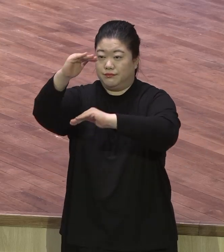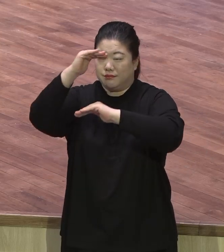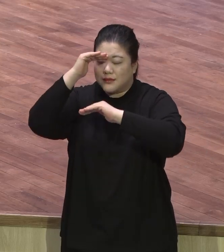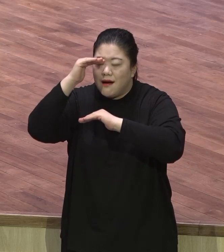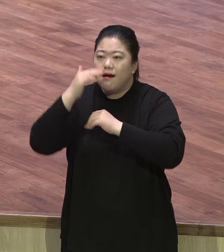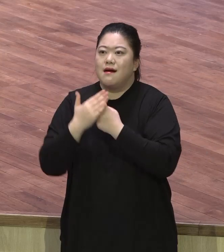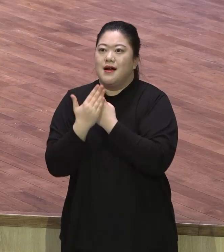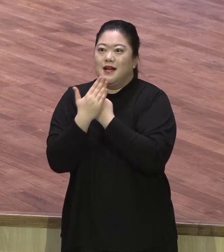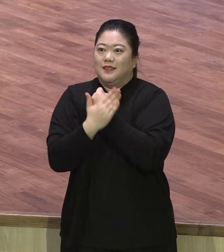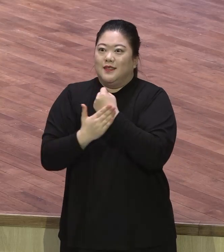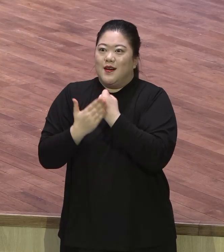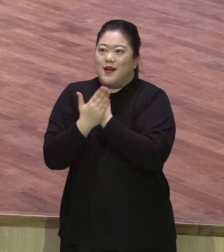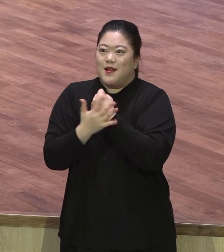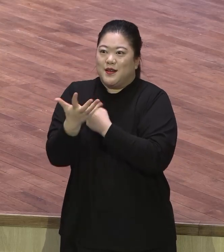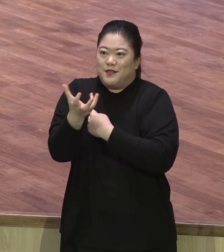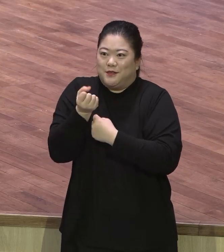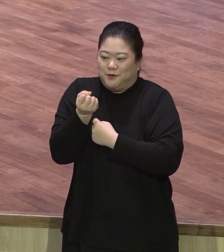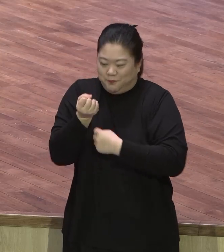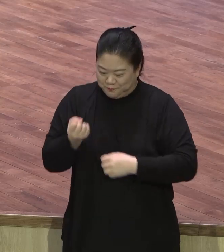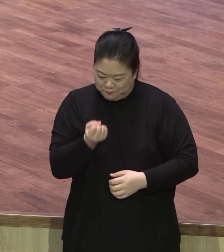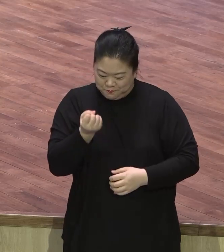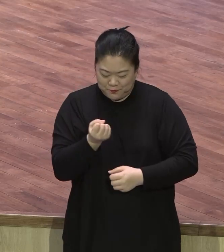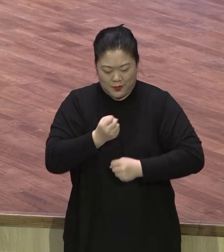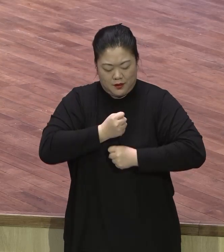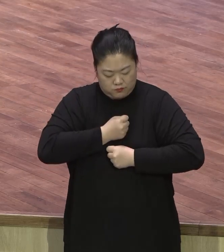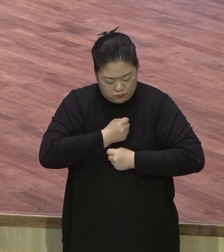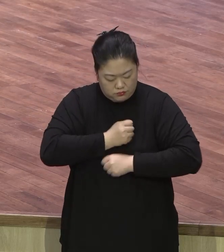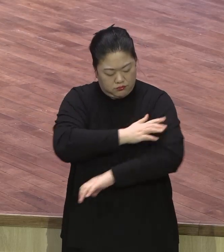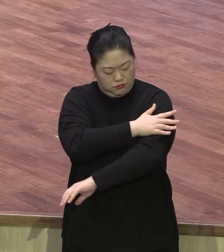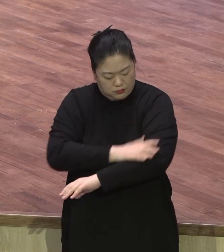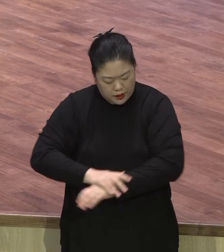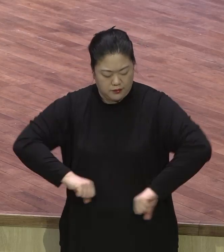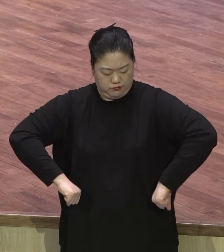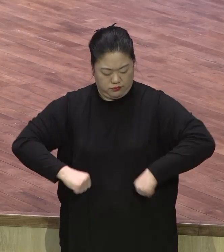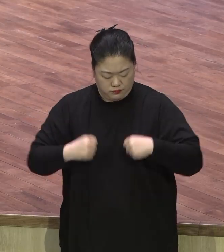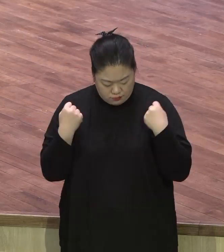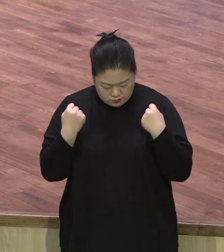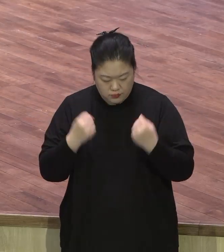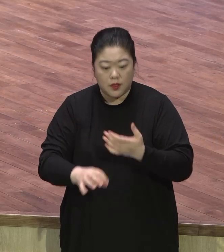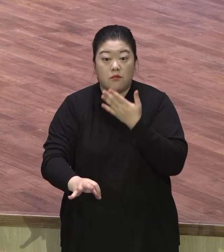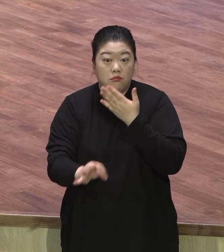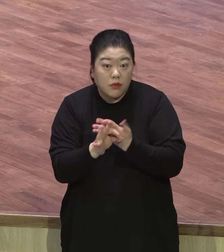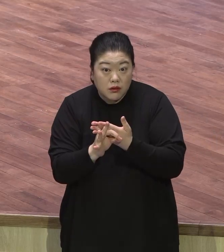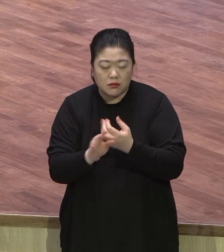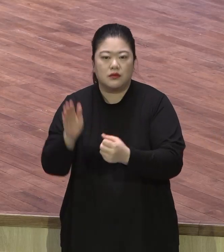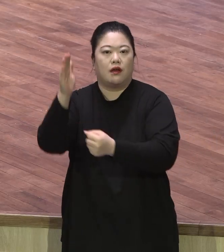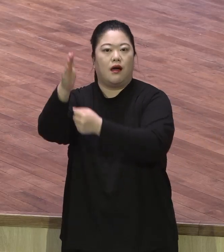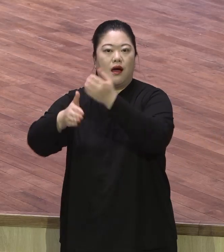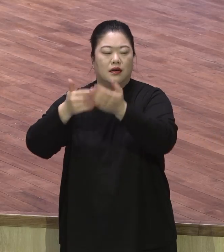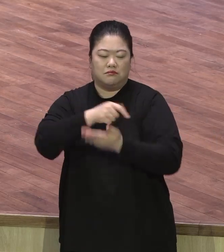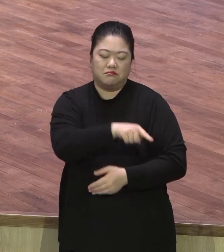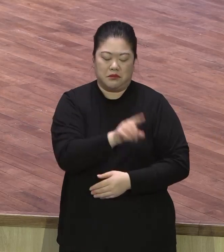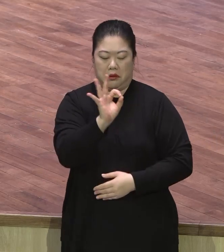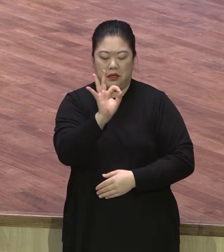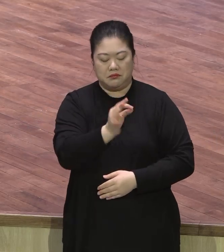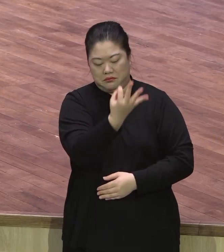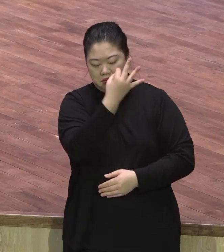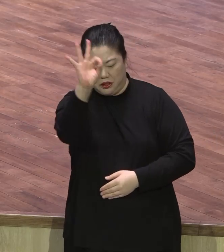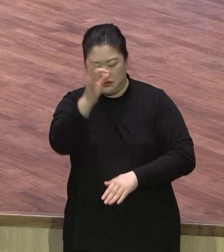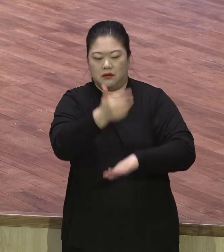내 은약을 지키면 하나님은 이스라엘 백성들의 순종을 기초로 해서 은약을 체결하기를